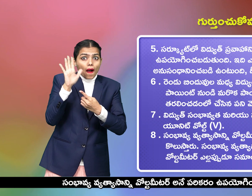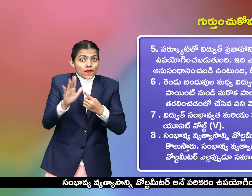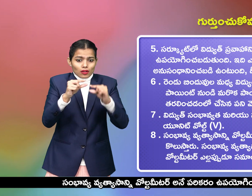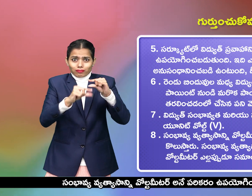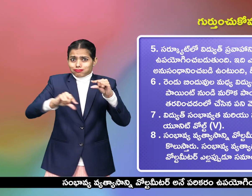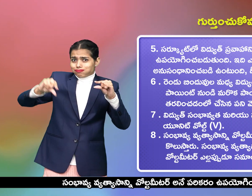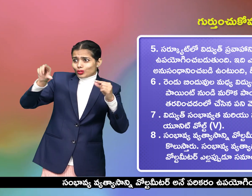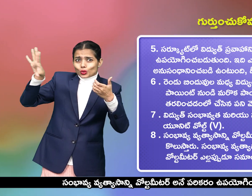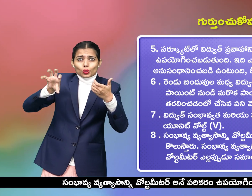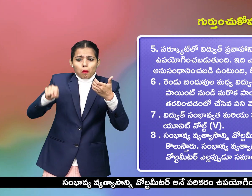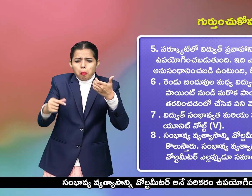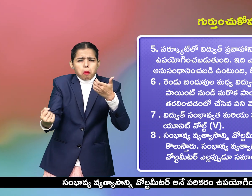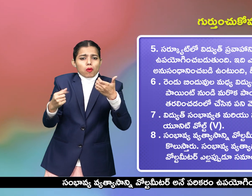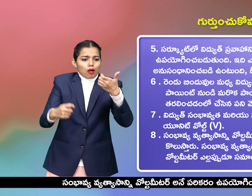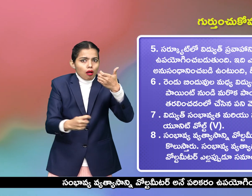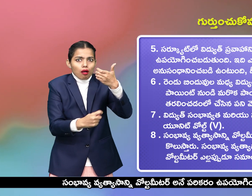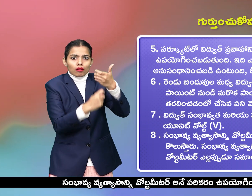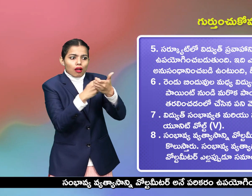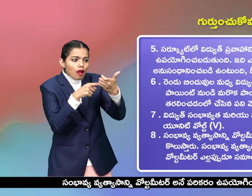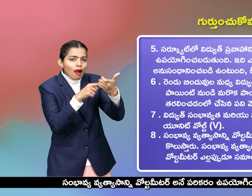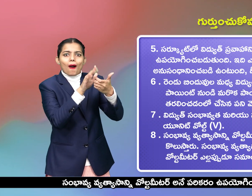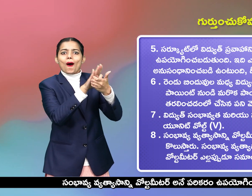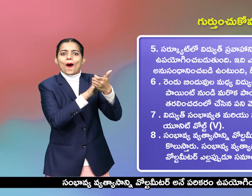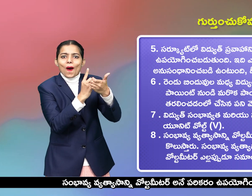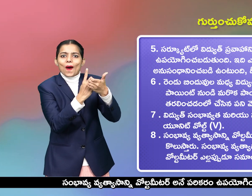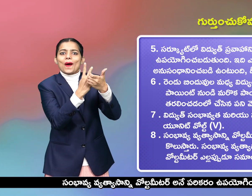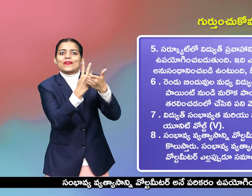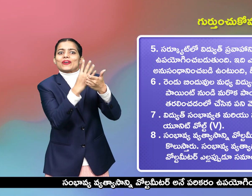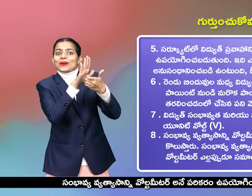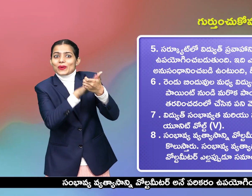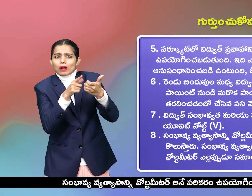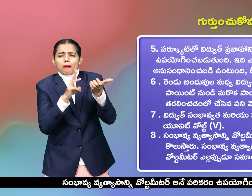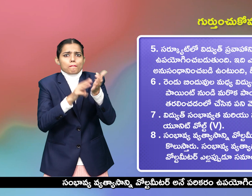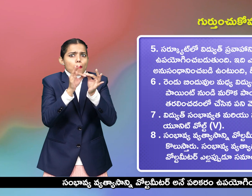సంభావ్య వ్యత్యాసాన్ని వోల్ట్ మీటర్ అనే పరికరం ఉపయోగించి కొలుస్తారు.